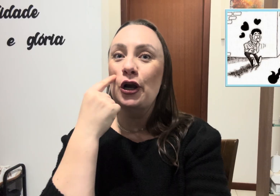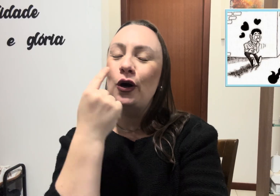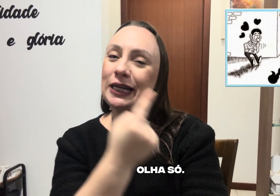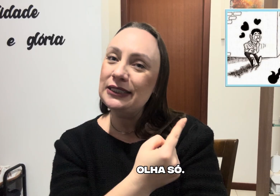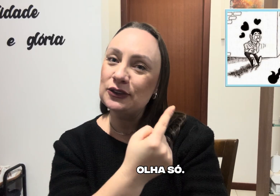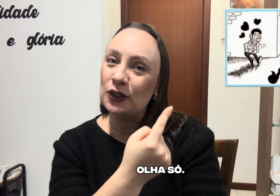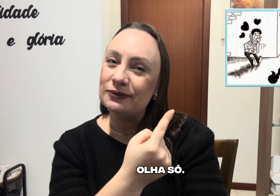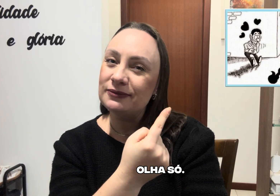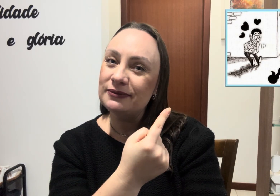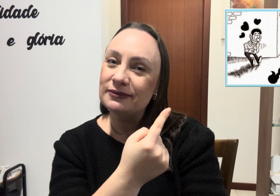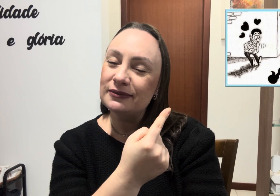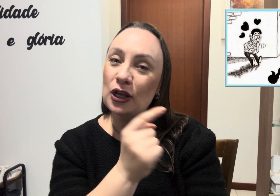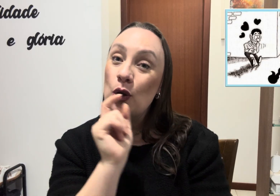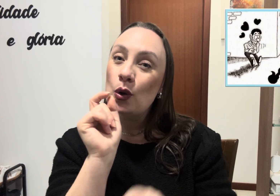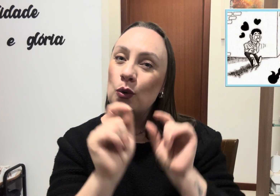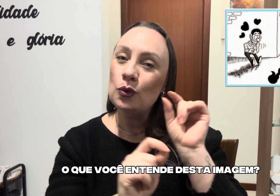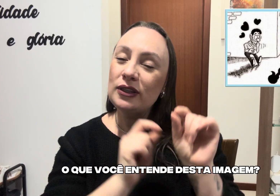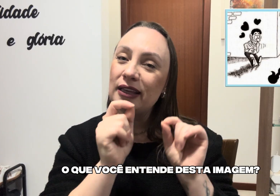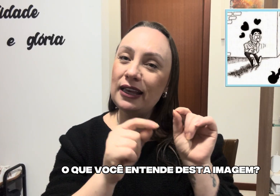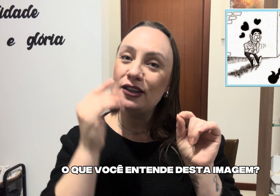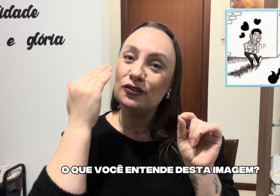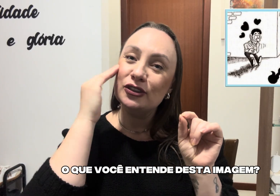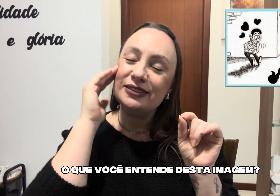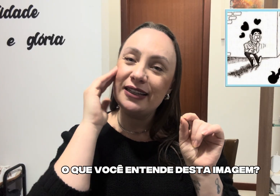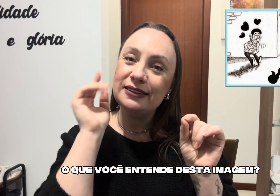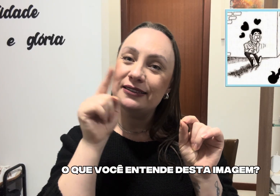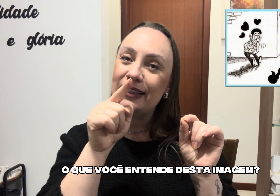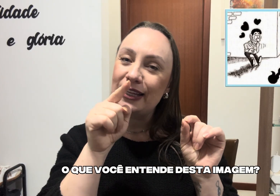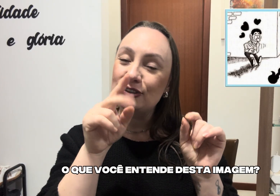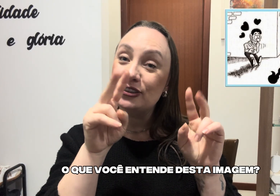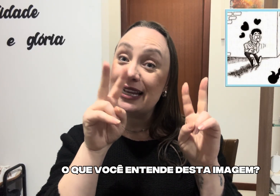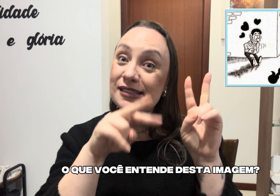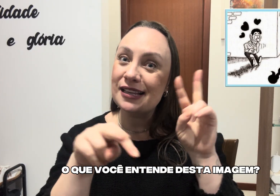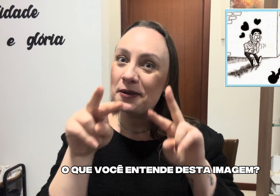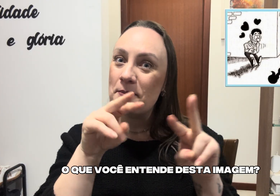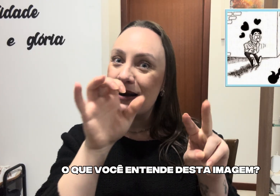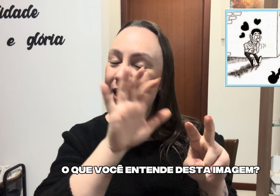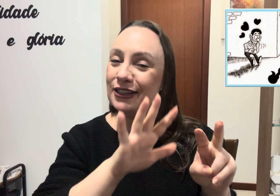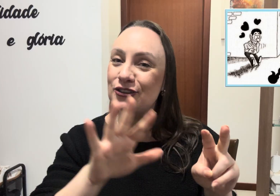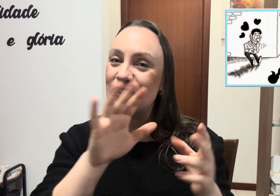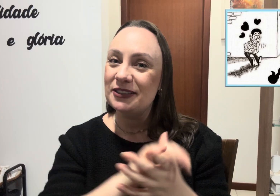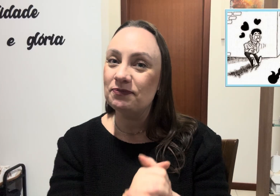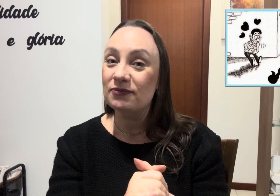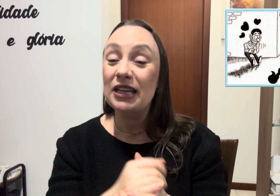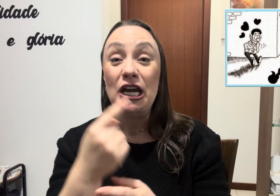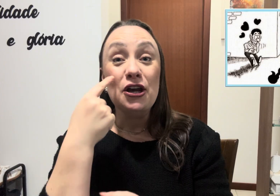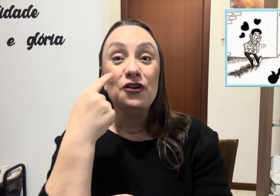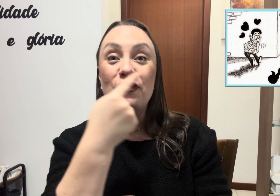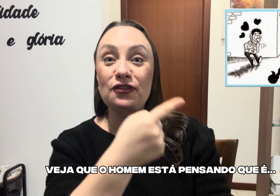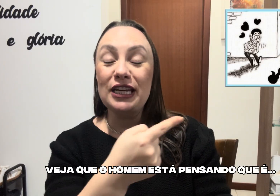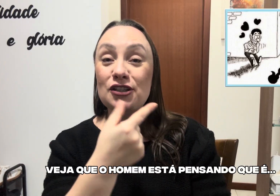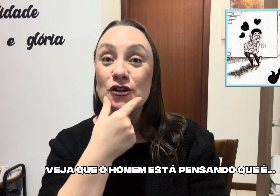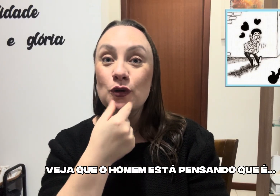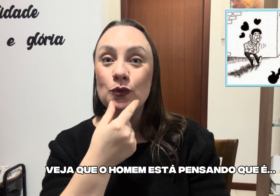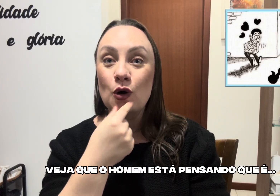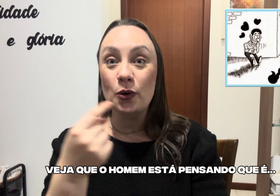Olha só. O que você entende dessa imagem? Veja que o homem